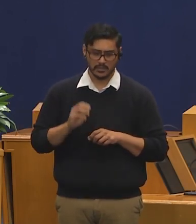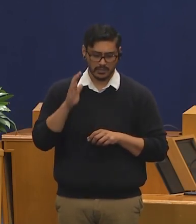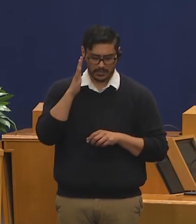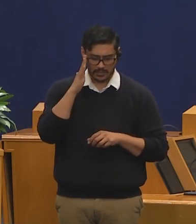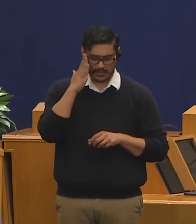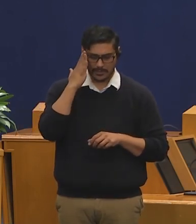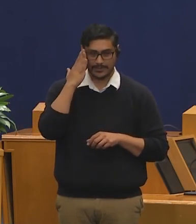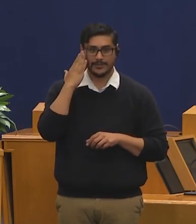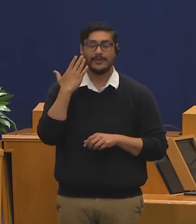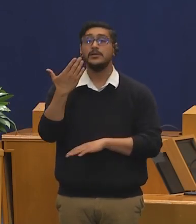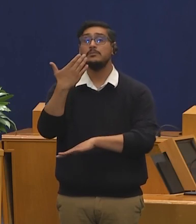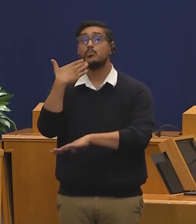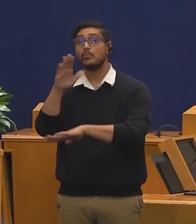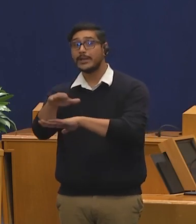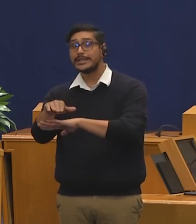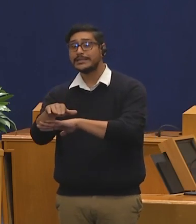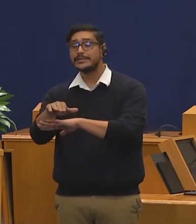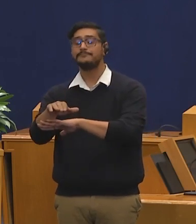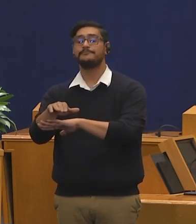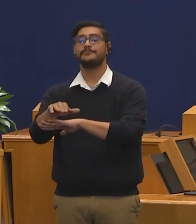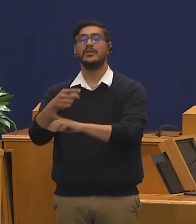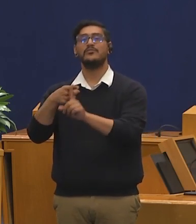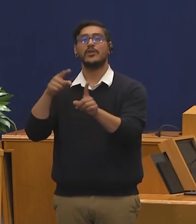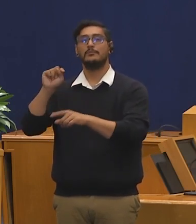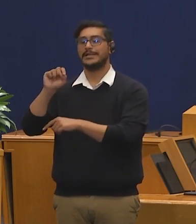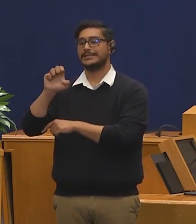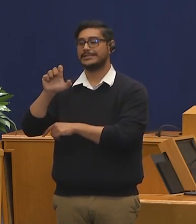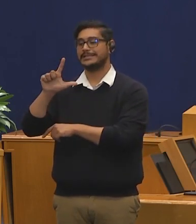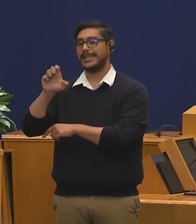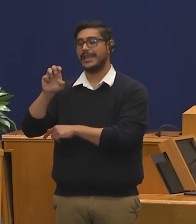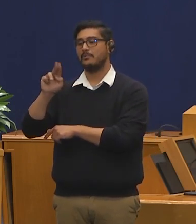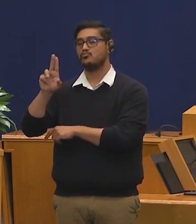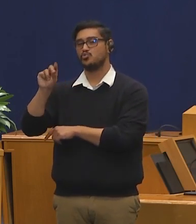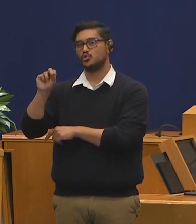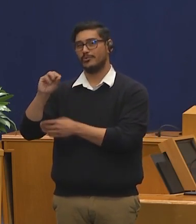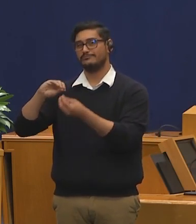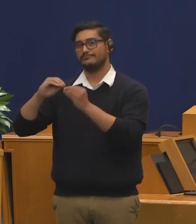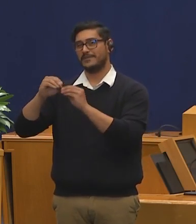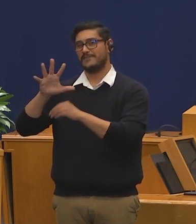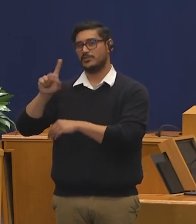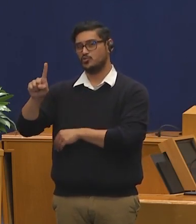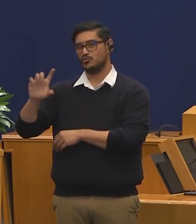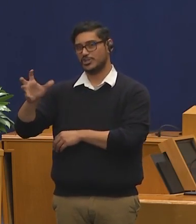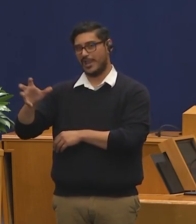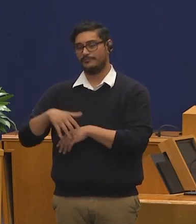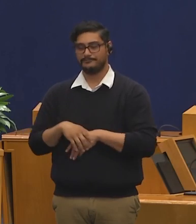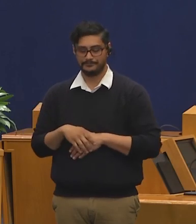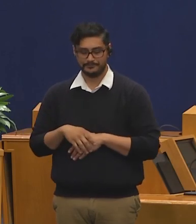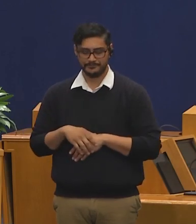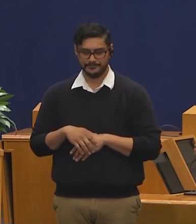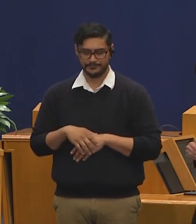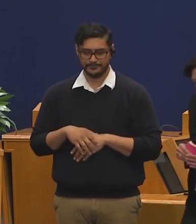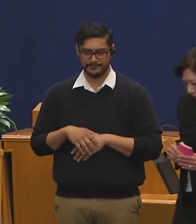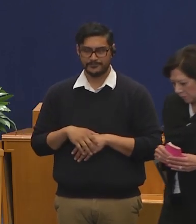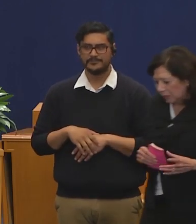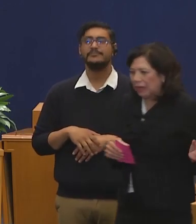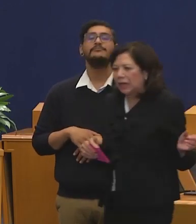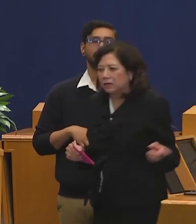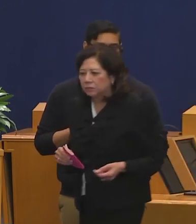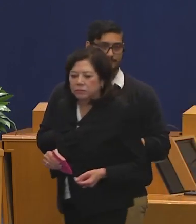Hola, muy buenas tardes. Eric Mendoza de Telemundo Canal 52. Buenas tardes a todos. Nuestra pregunta es para la doctora